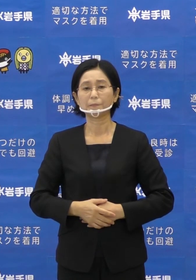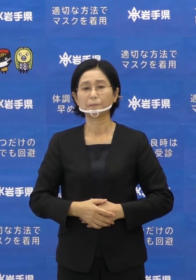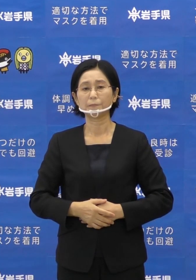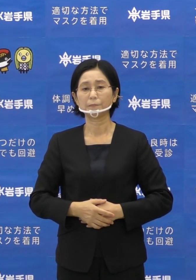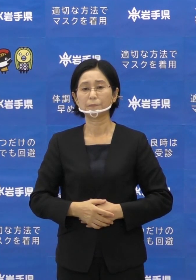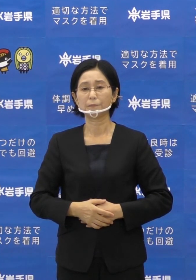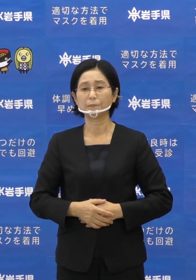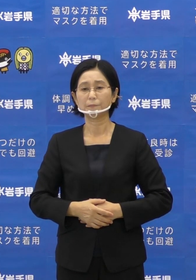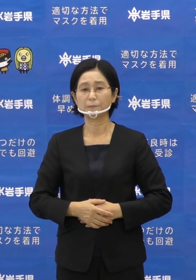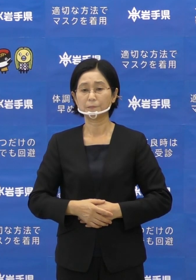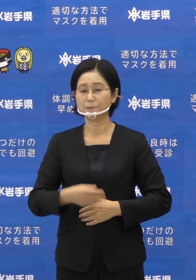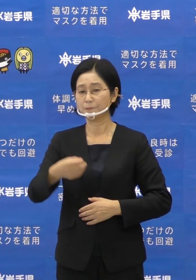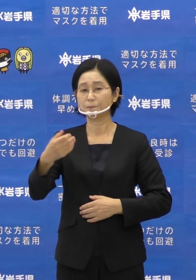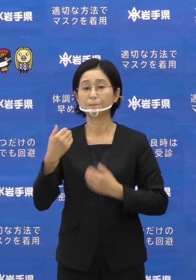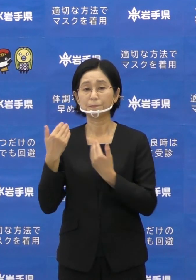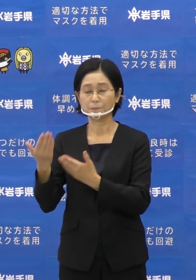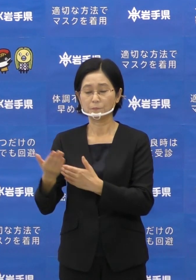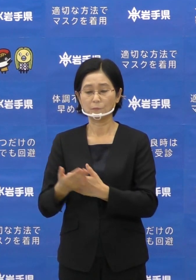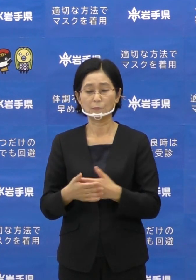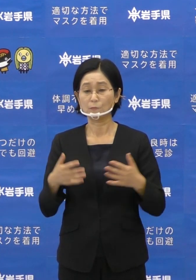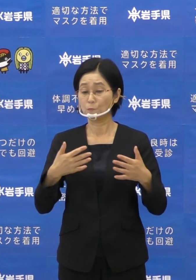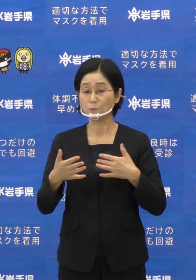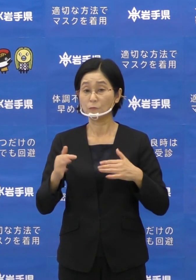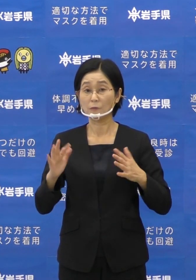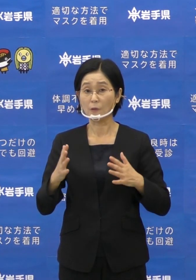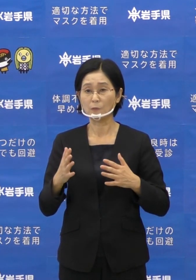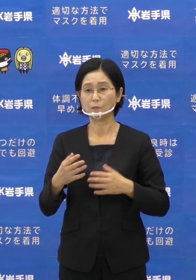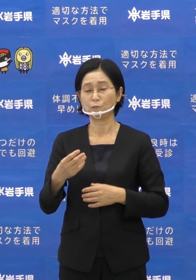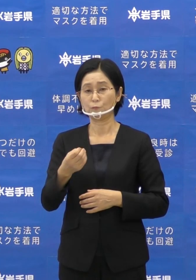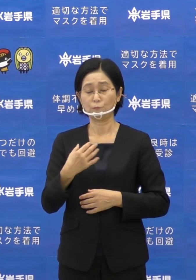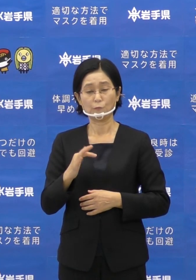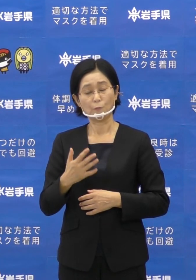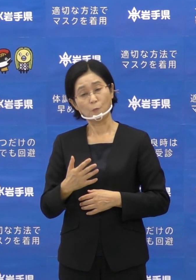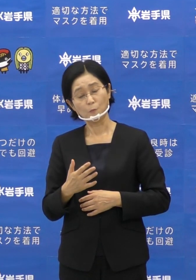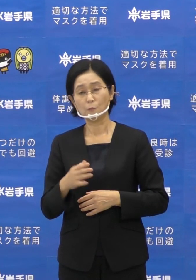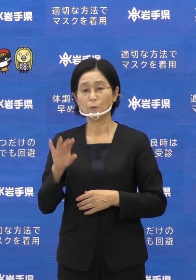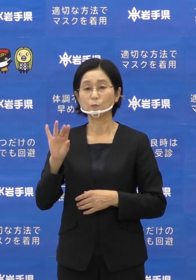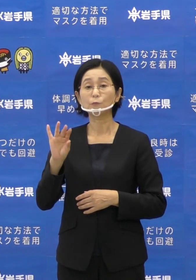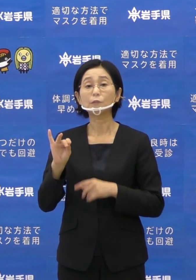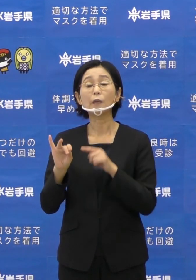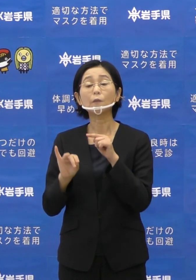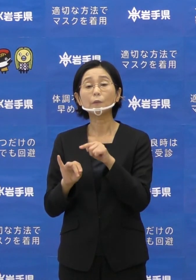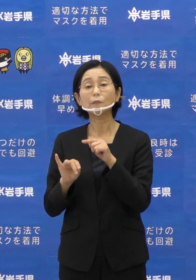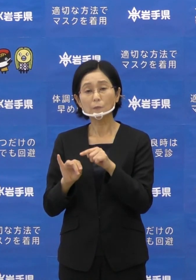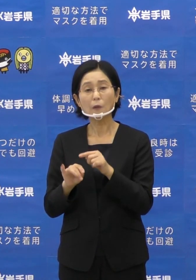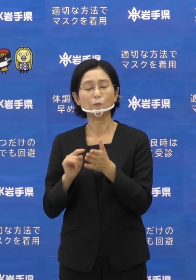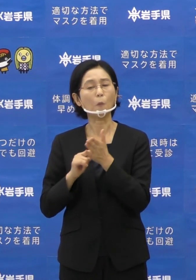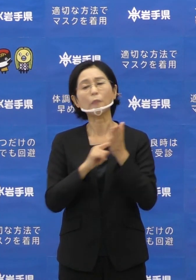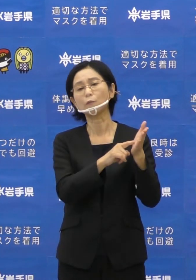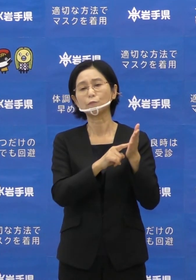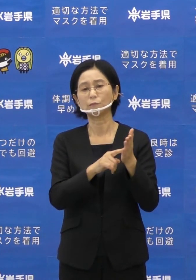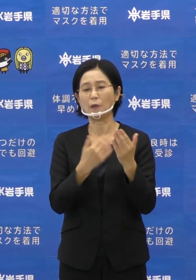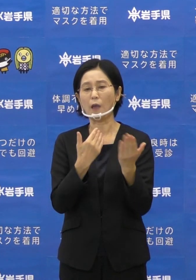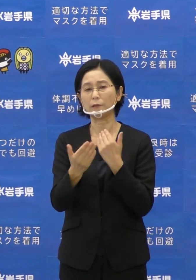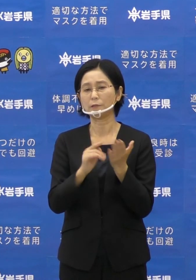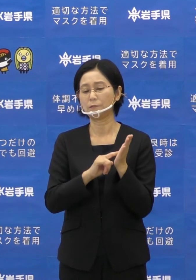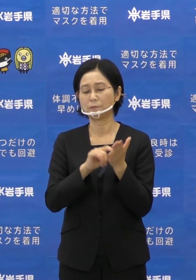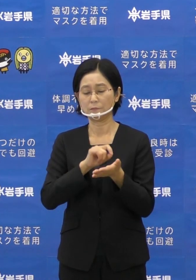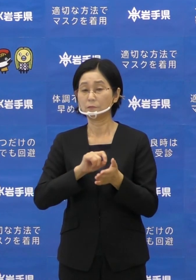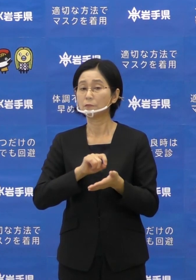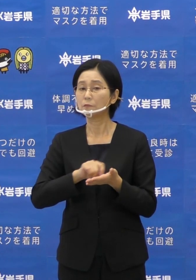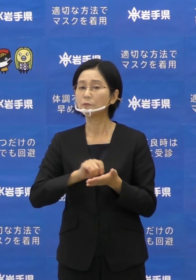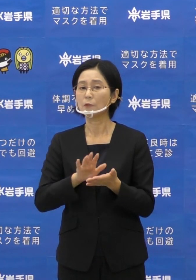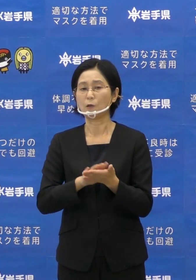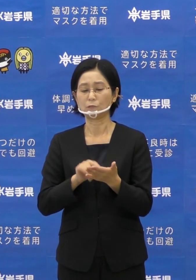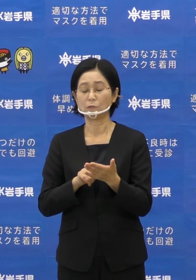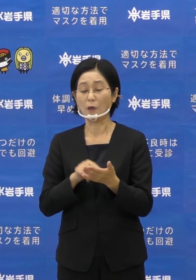相違がないというふうにおっしゃいましたけど、そのツイッターだとはっきり要請を決定する予定というふうに書かれているので、これ